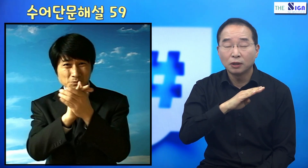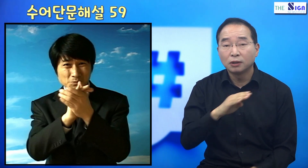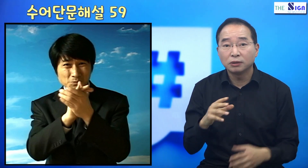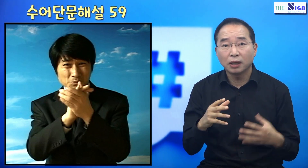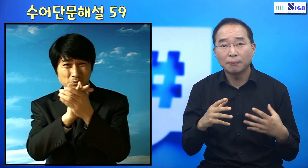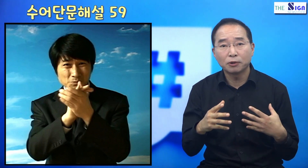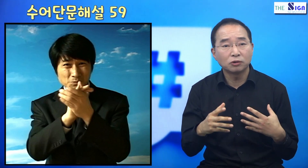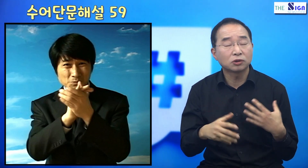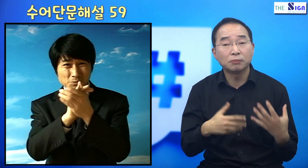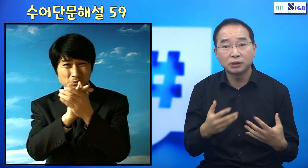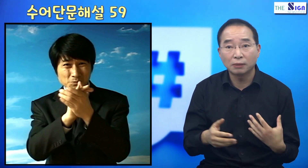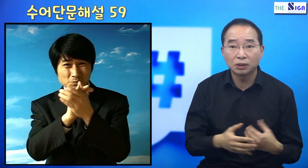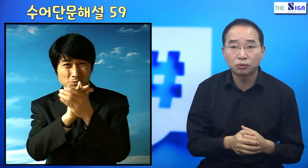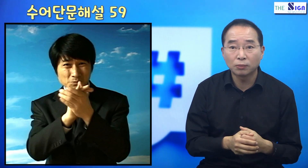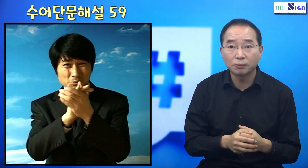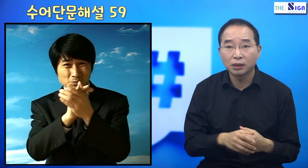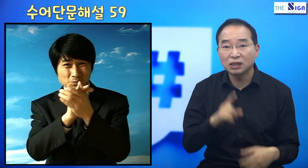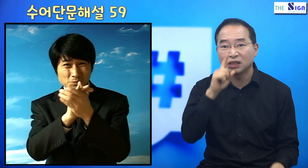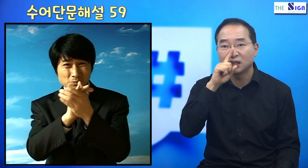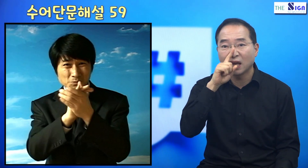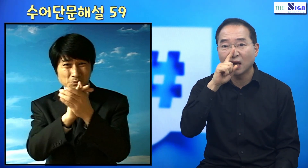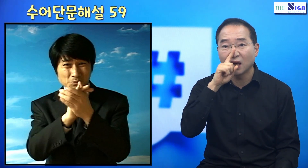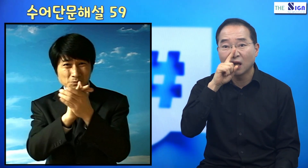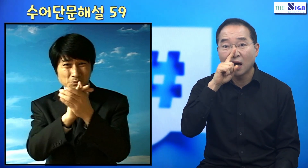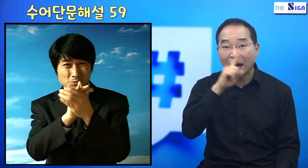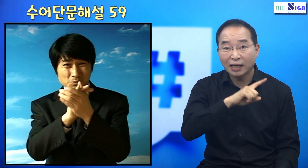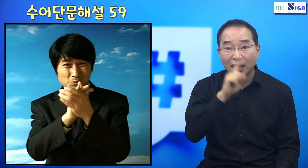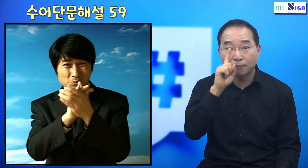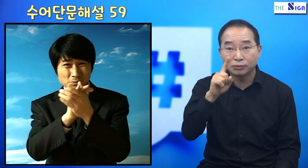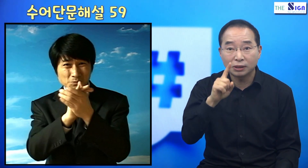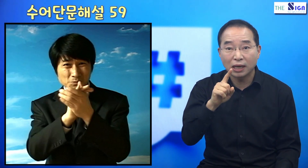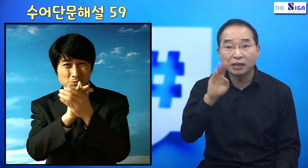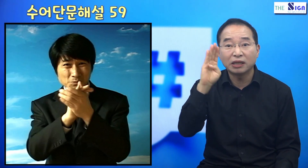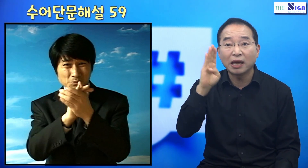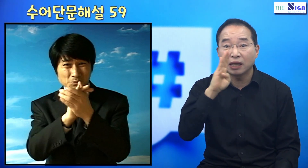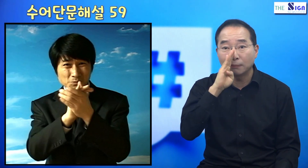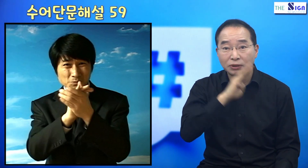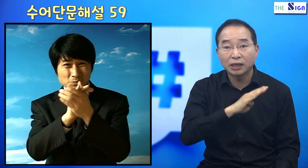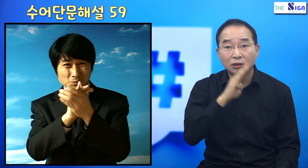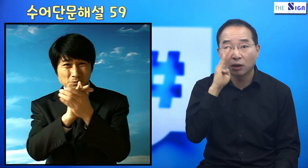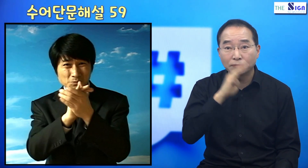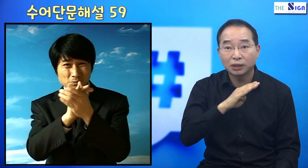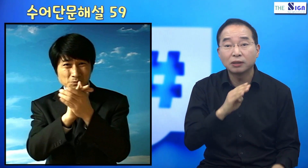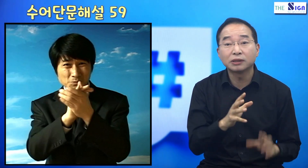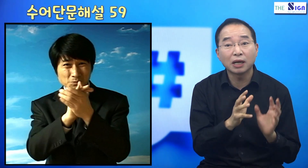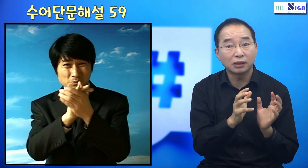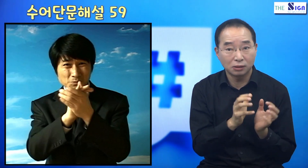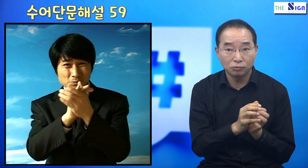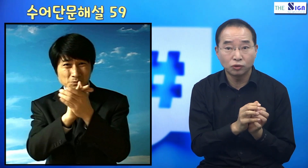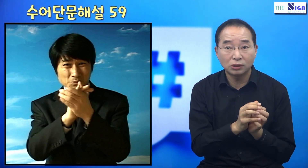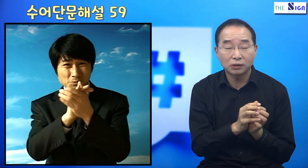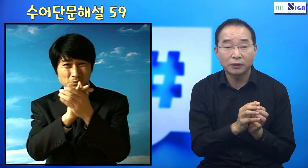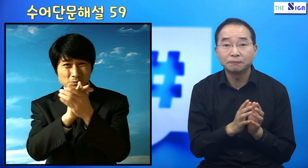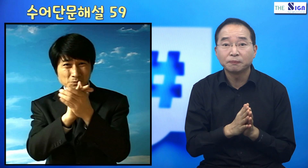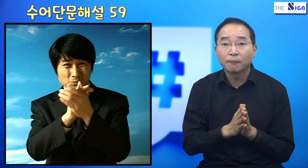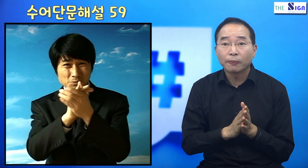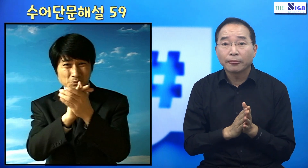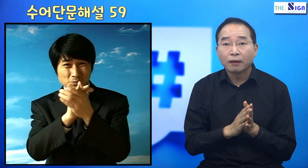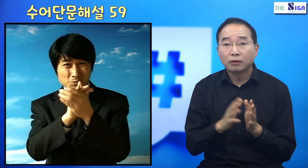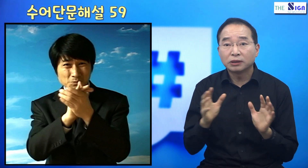표현이. 근데 한편으로 젊은 사람한테 물어보면 이게 하나 나쁘니까 이게 네 개 나쁘니까 이게 더 나쁘다 이렇게 생각하시는 분도